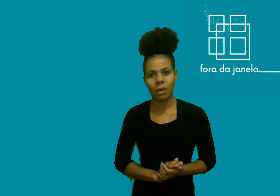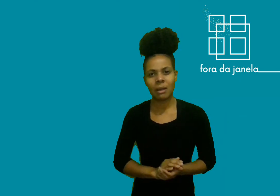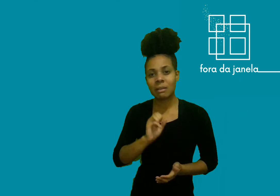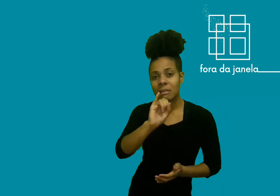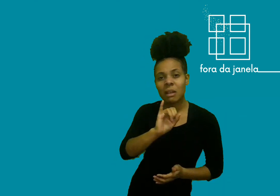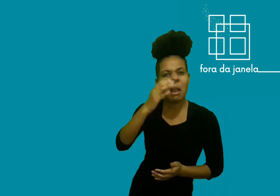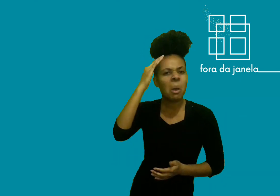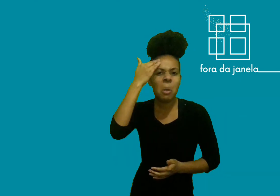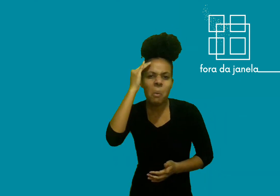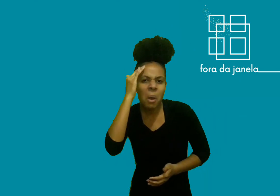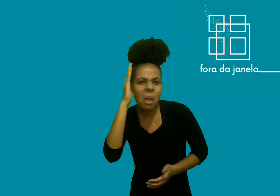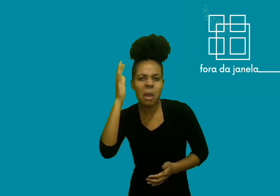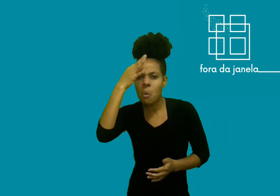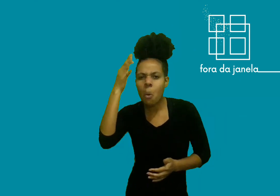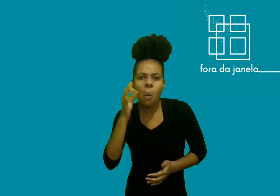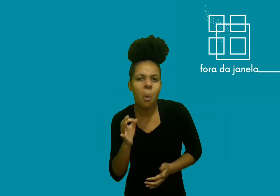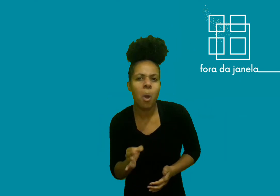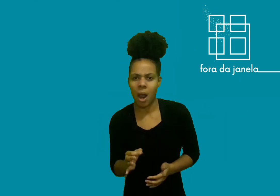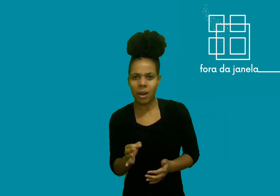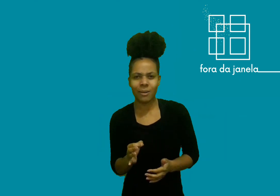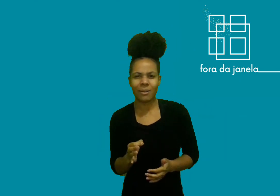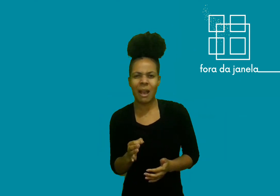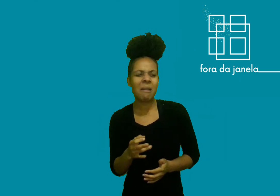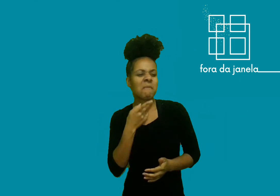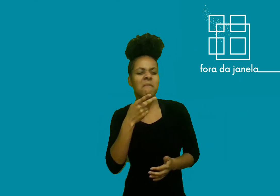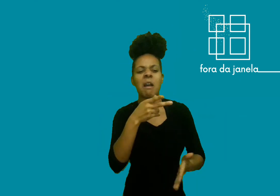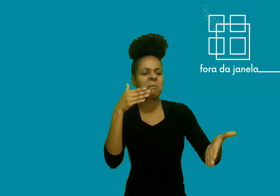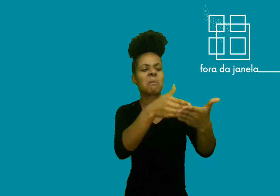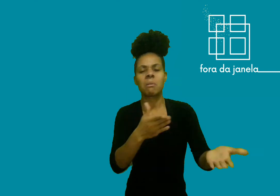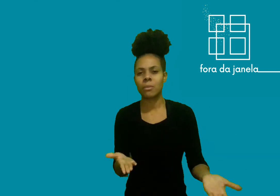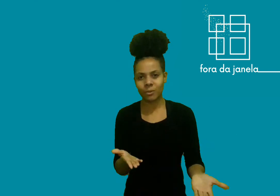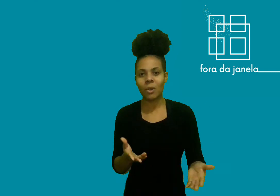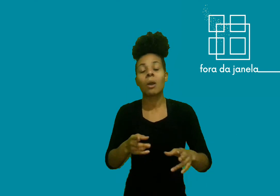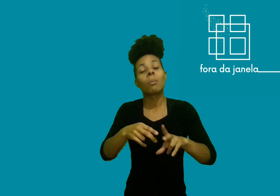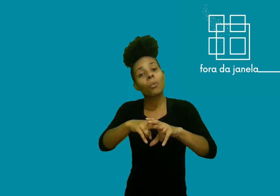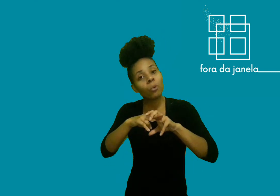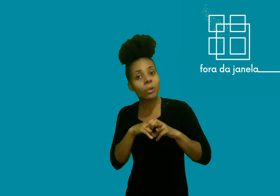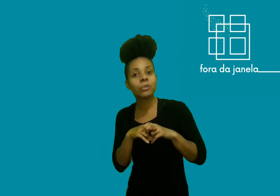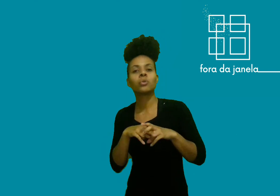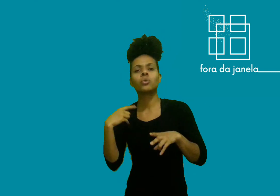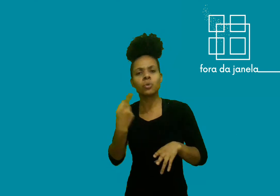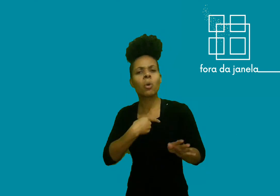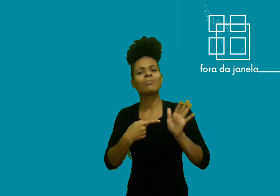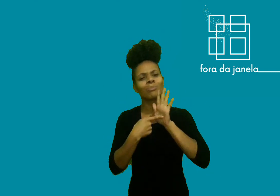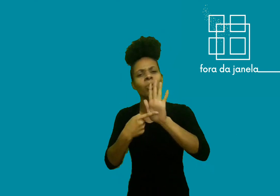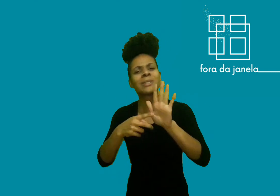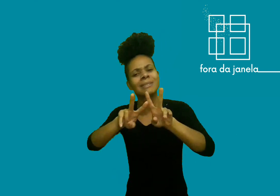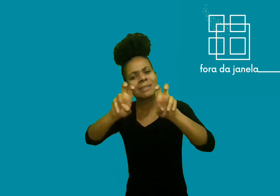tem que parar com isso, porque não faz sentido. Eles só têm características diferentes, características essas que não